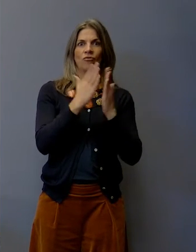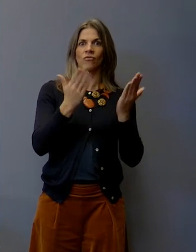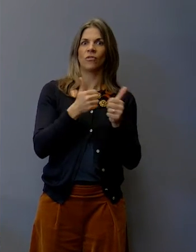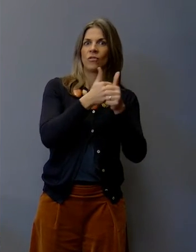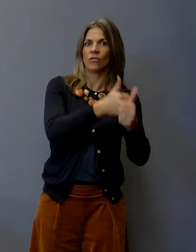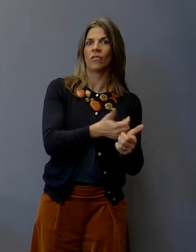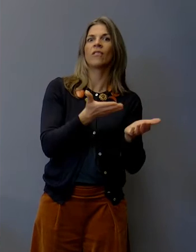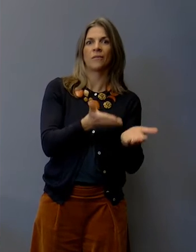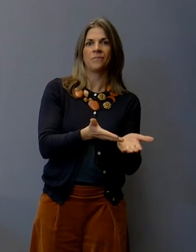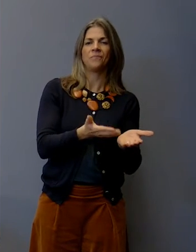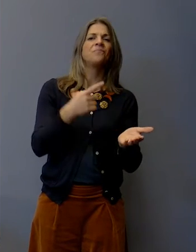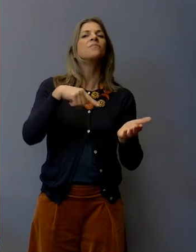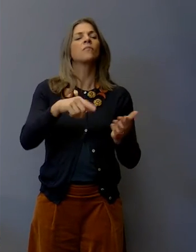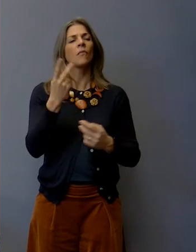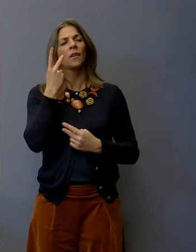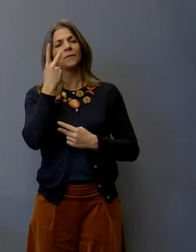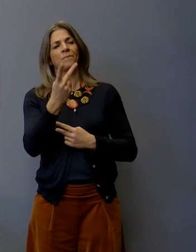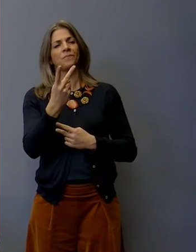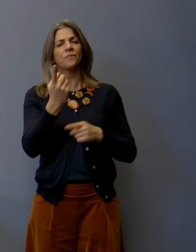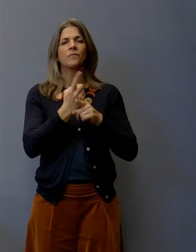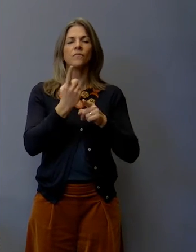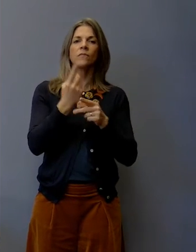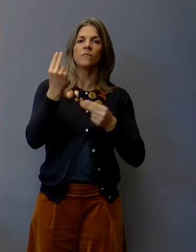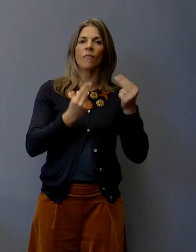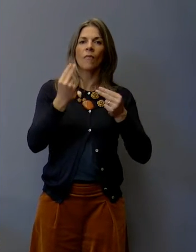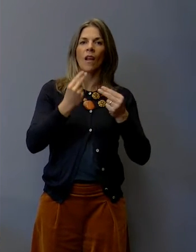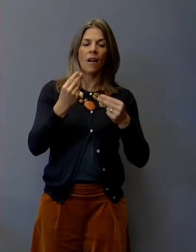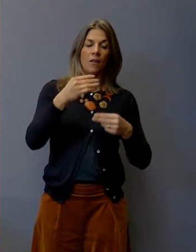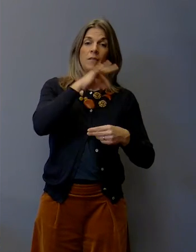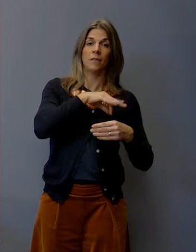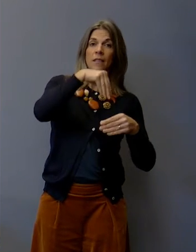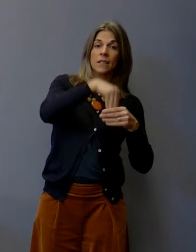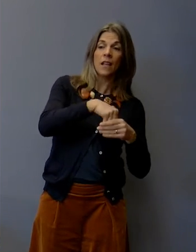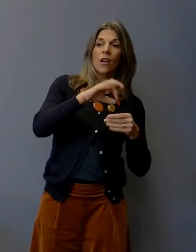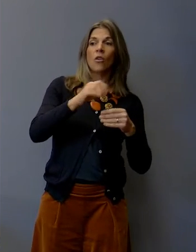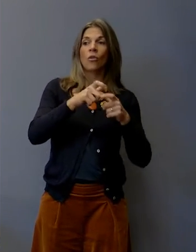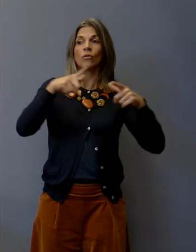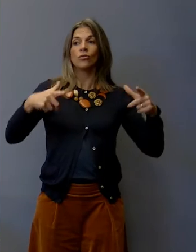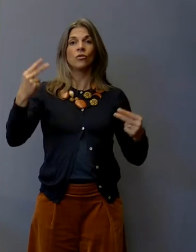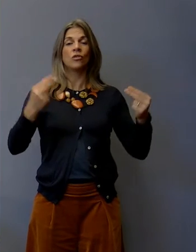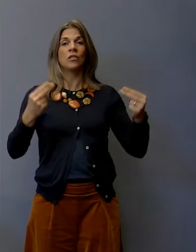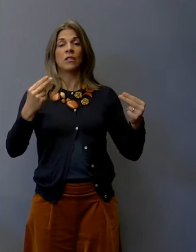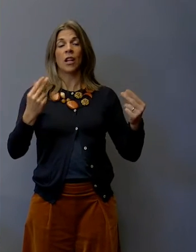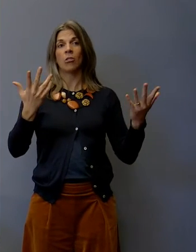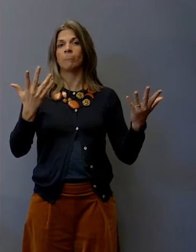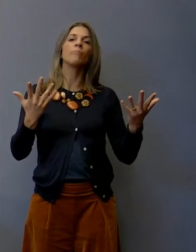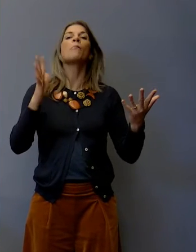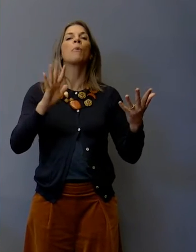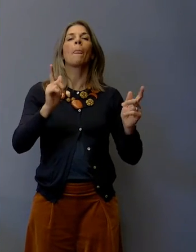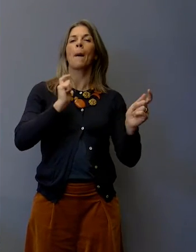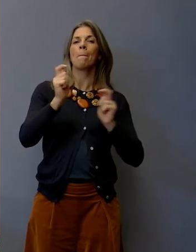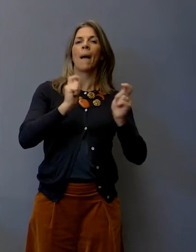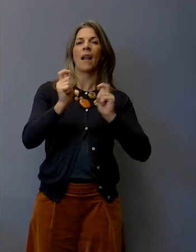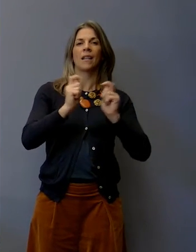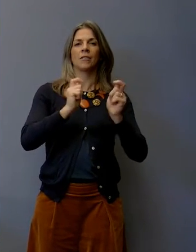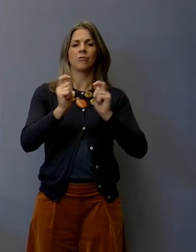dovessimo calcolarli in termini di prodotto interno lordo della città sarebbero ben con poca cosa ma il marketing si è così stabilito deve essere